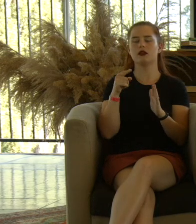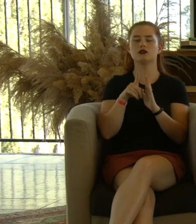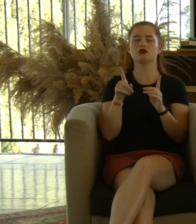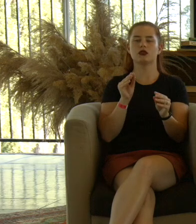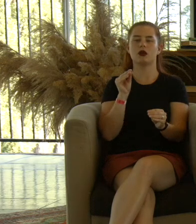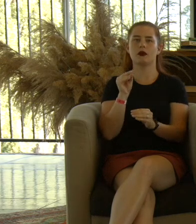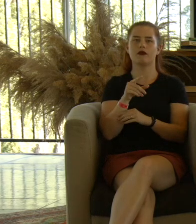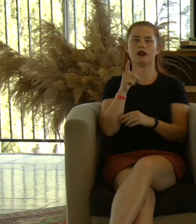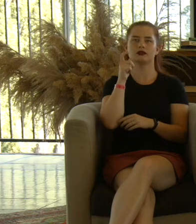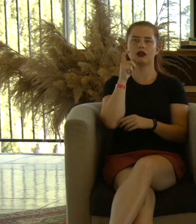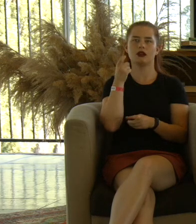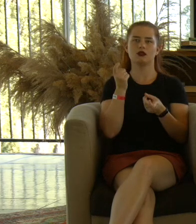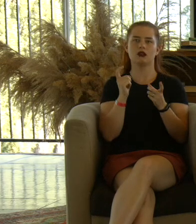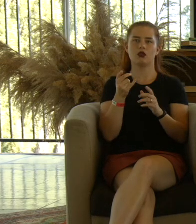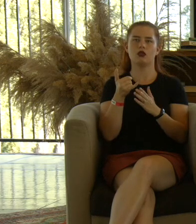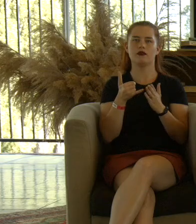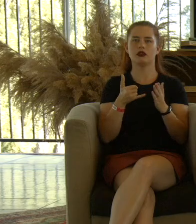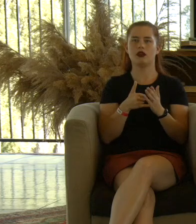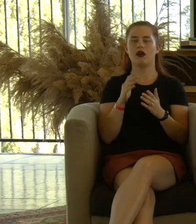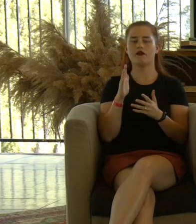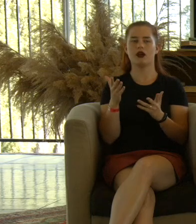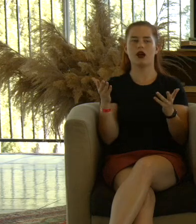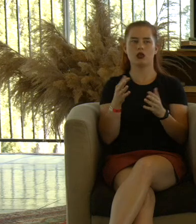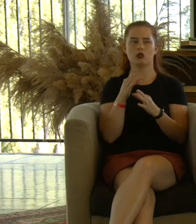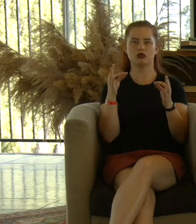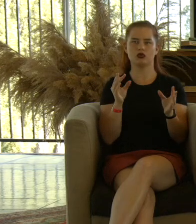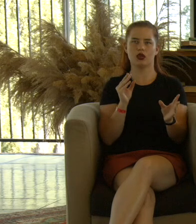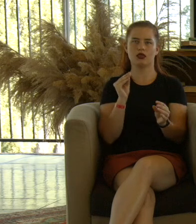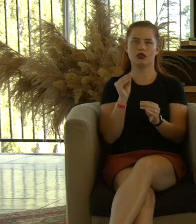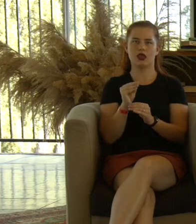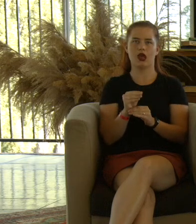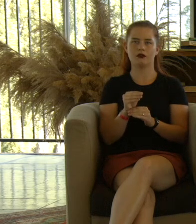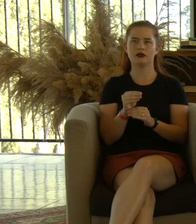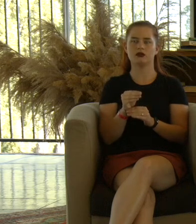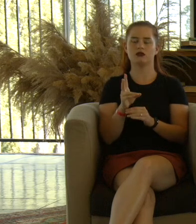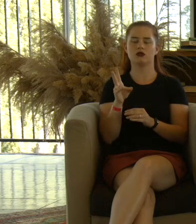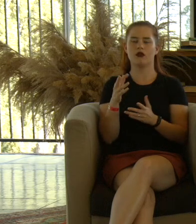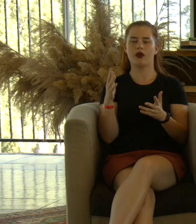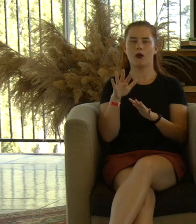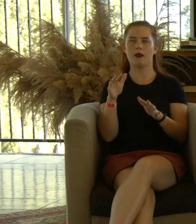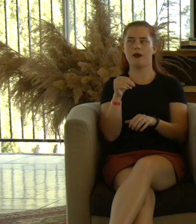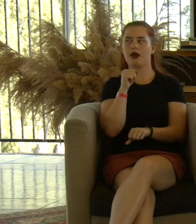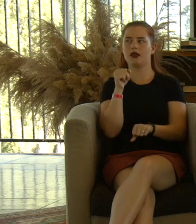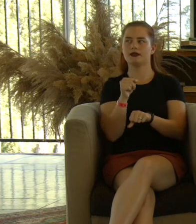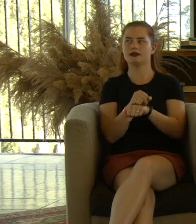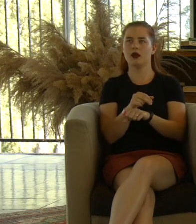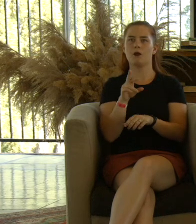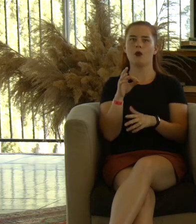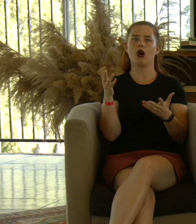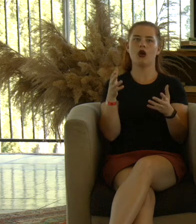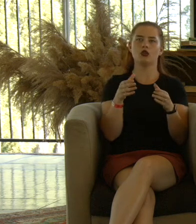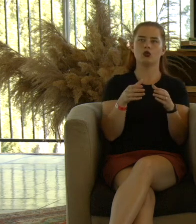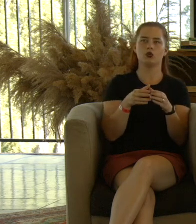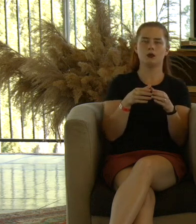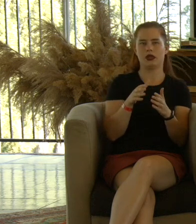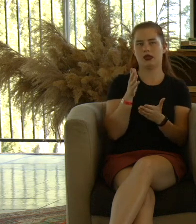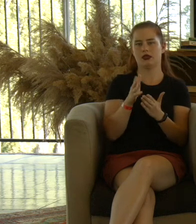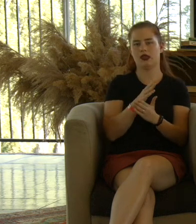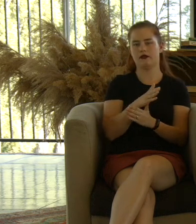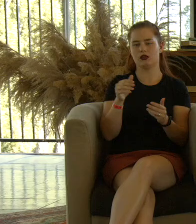И опять же, натуральное вино, в которое ничего не добавляли, но в какой-то момент остановилось, и которое по какой-то там классификации уже не